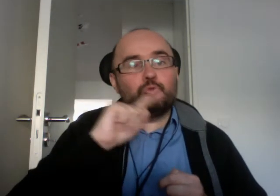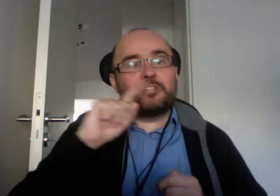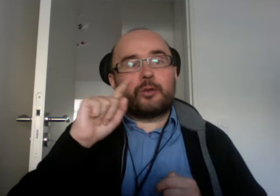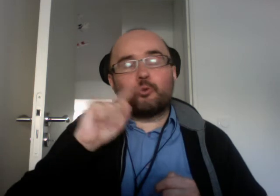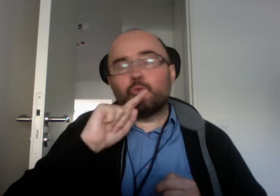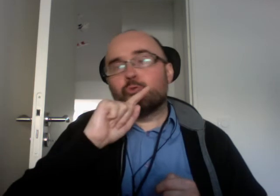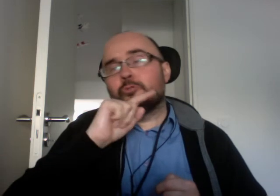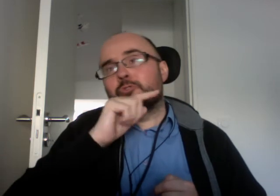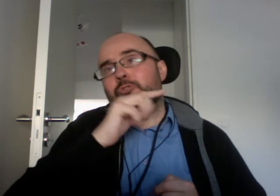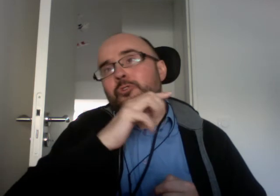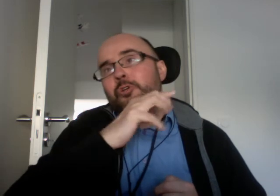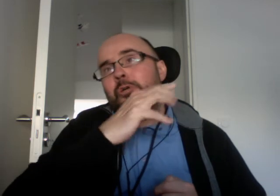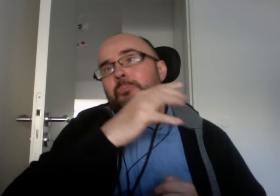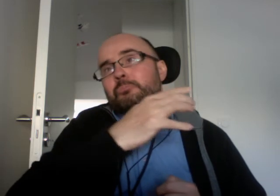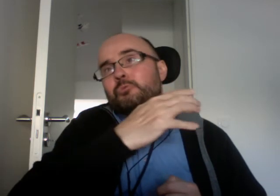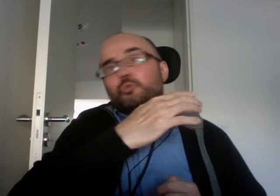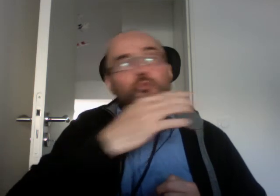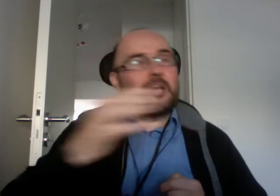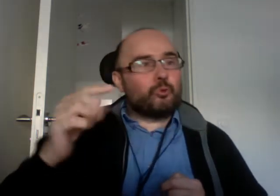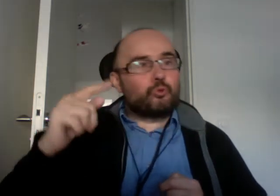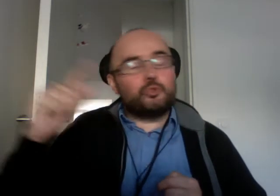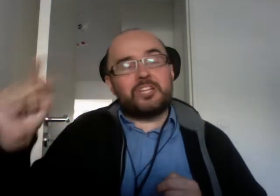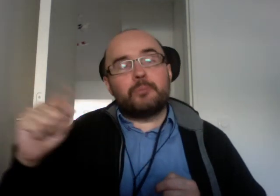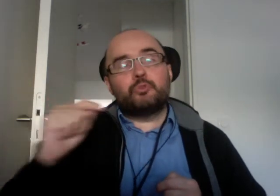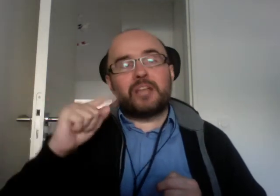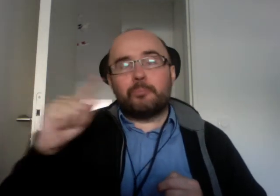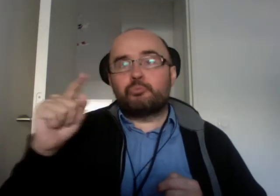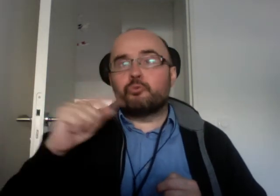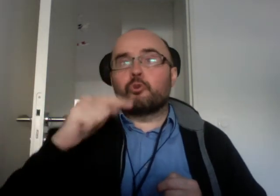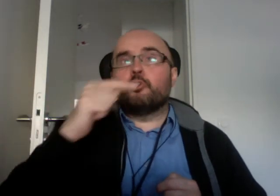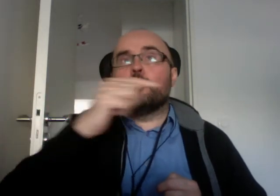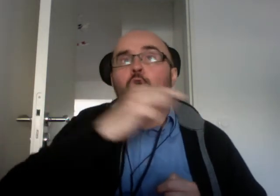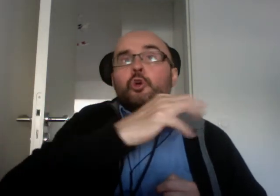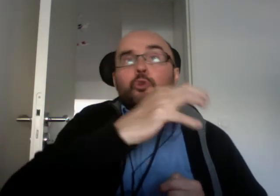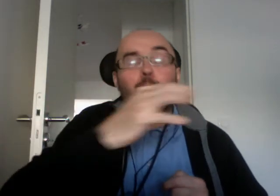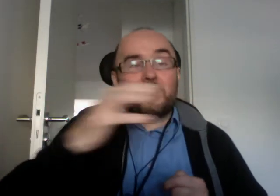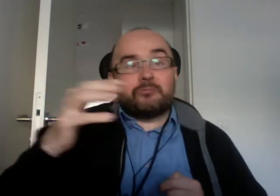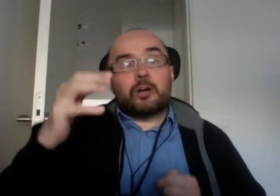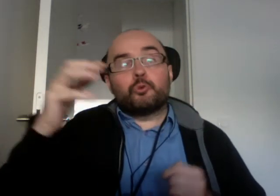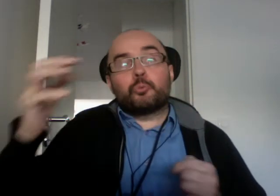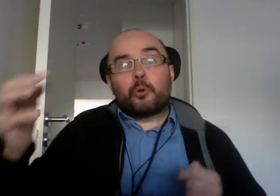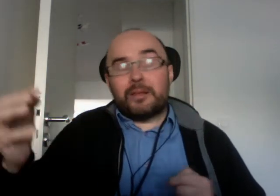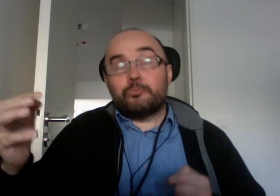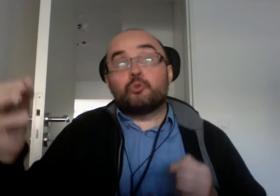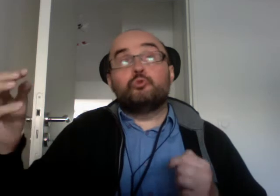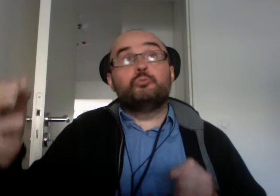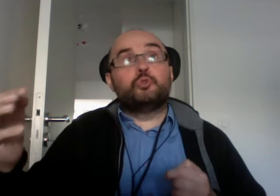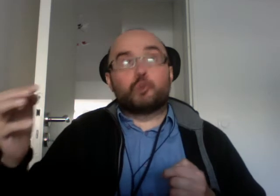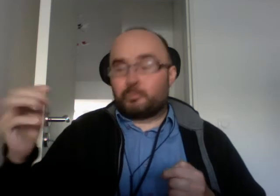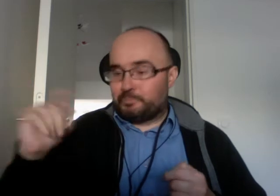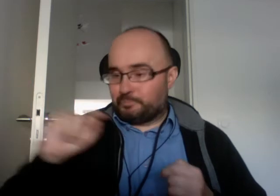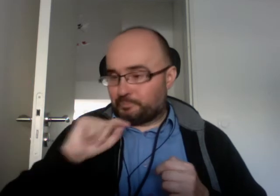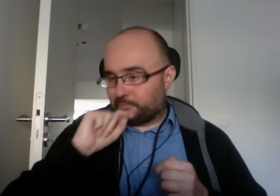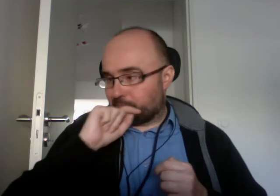allons coucher les bouteilles pour ne pas avoir de problème de goût de bouchon ?